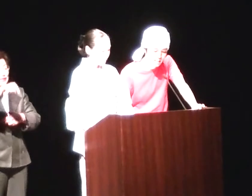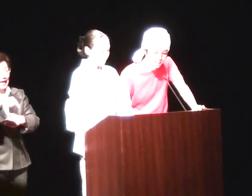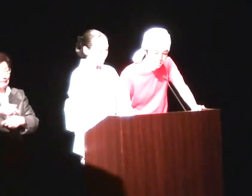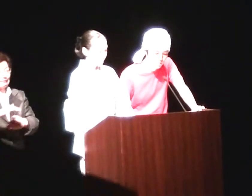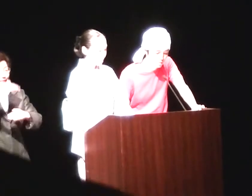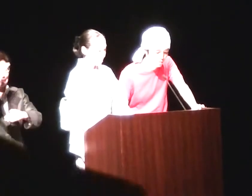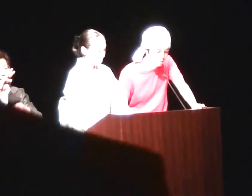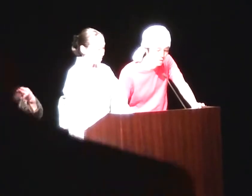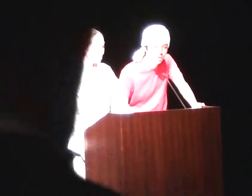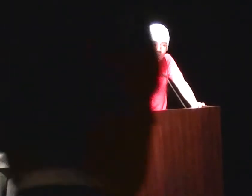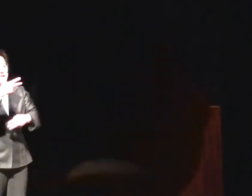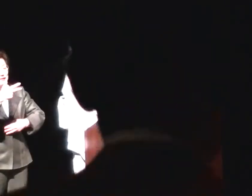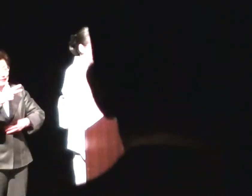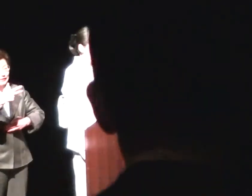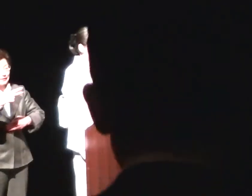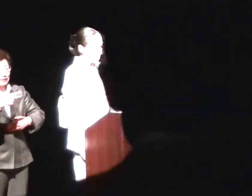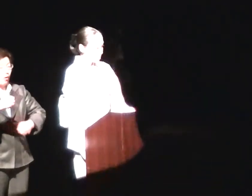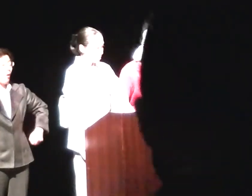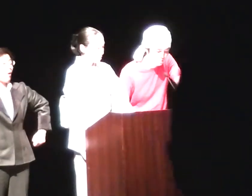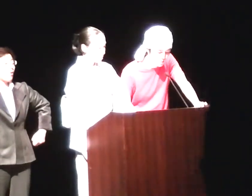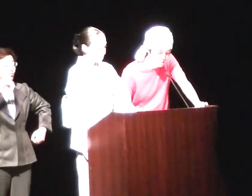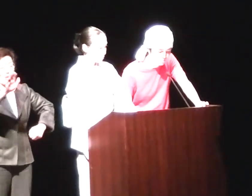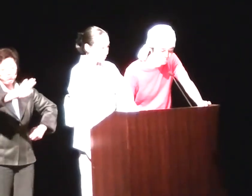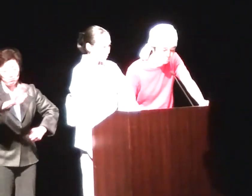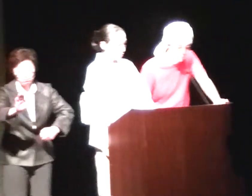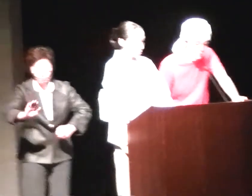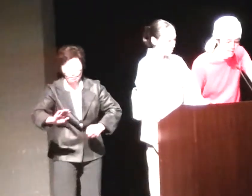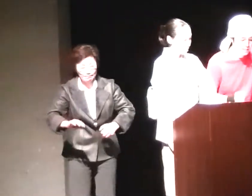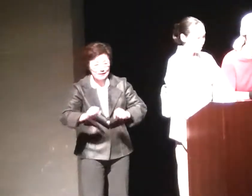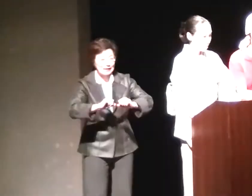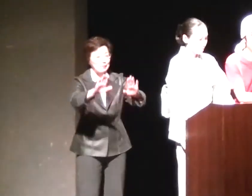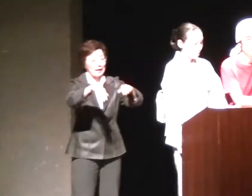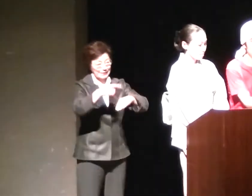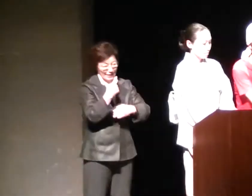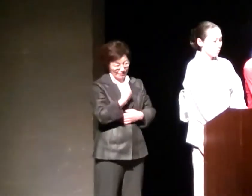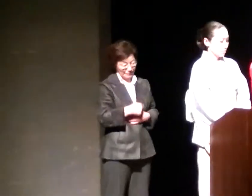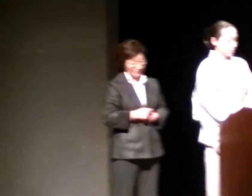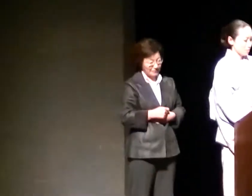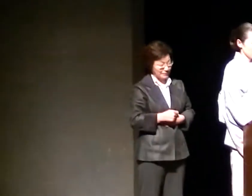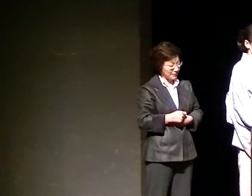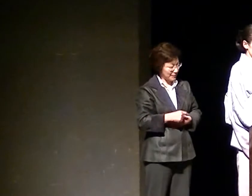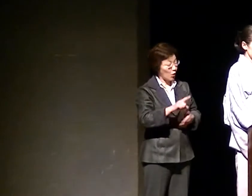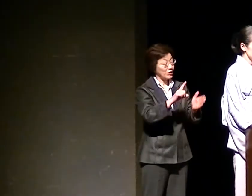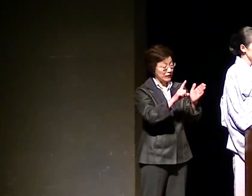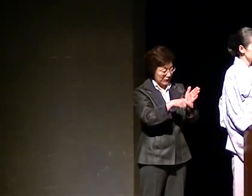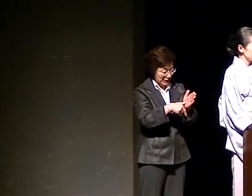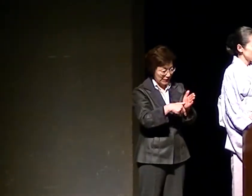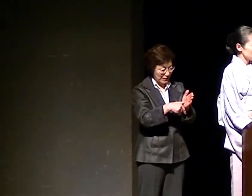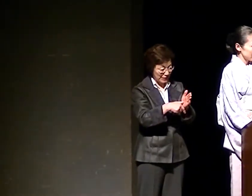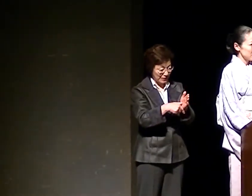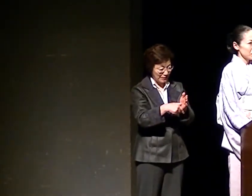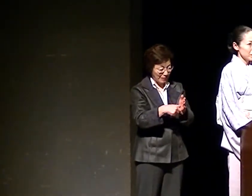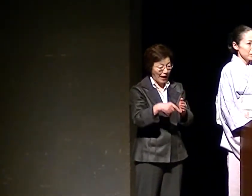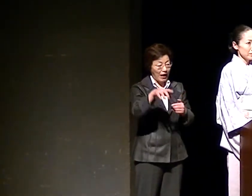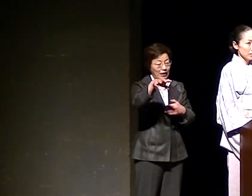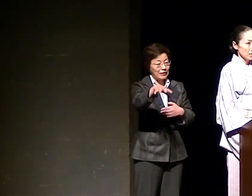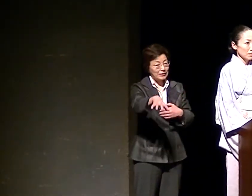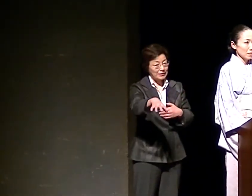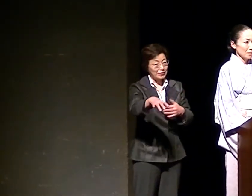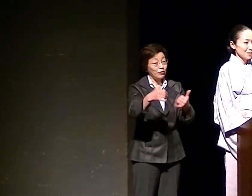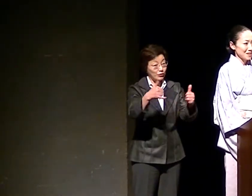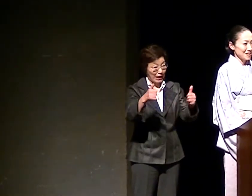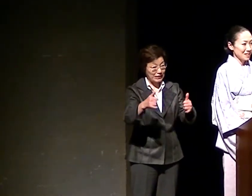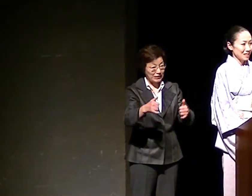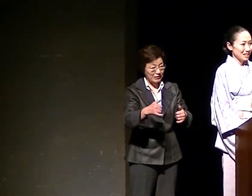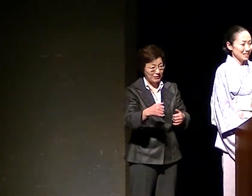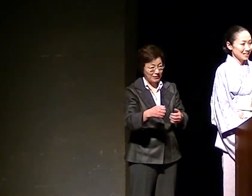、仮設のお風呂の清掃をさせていただきました。その時に被災地の方々が、あんちゃんた